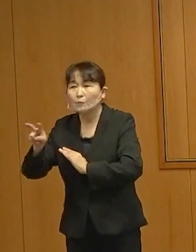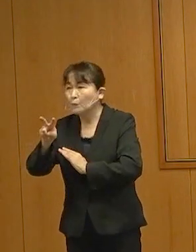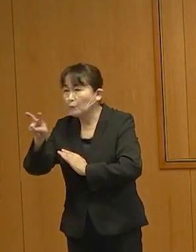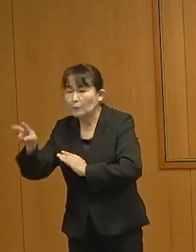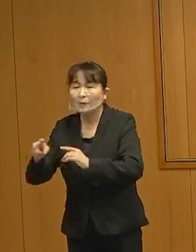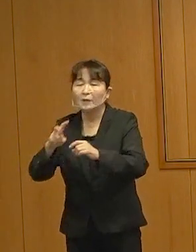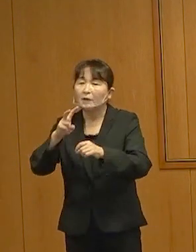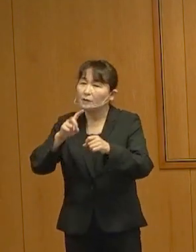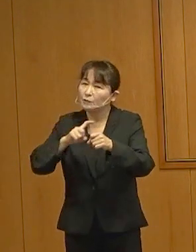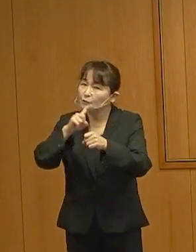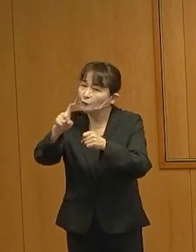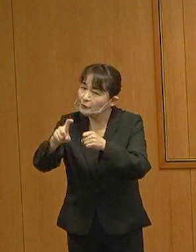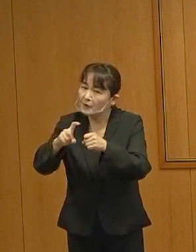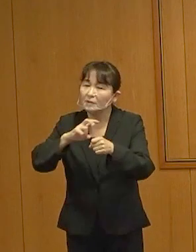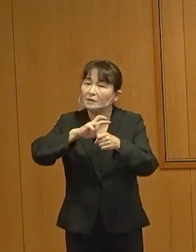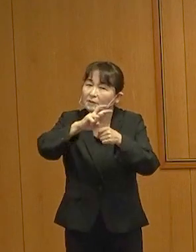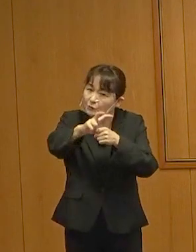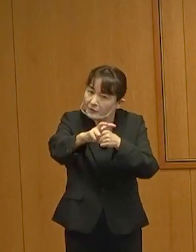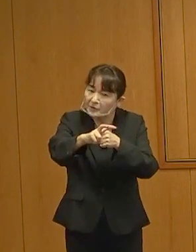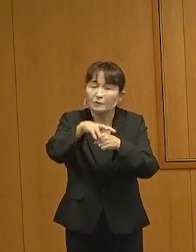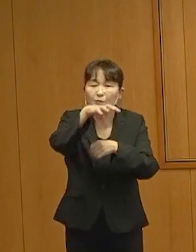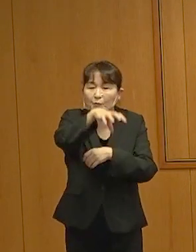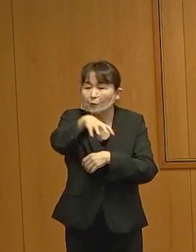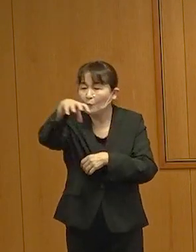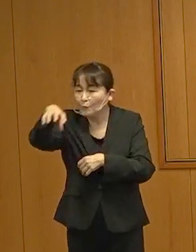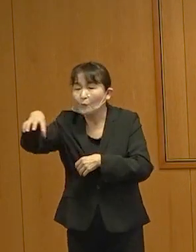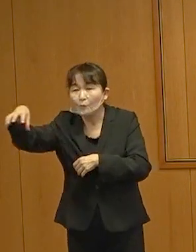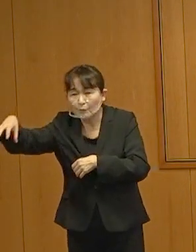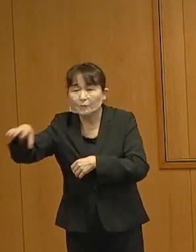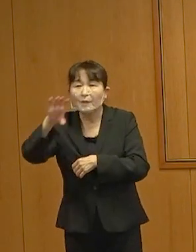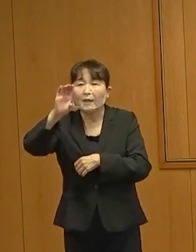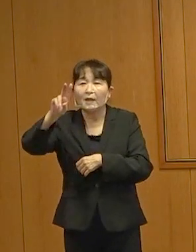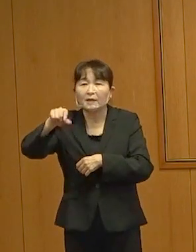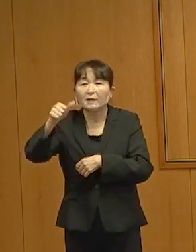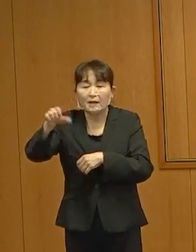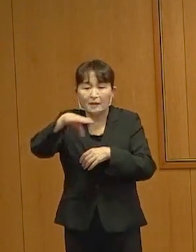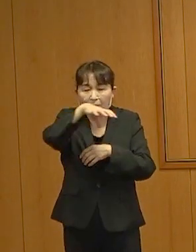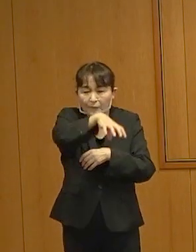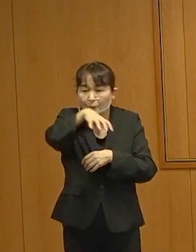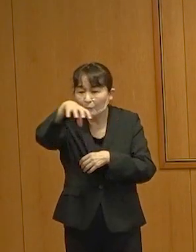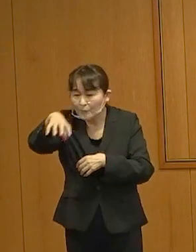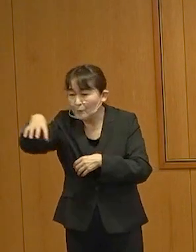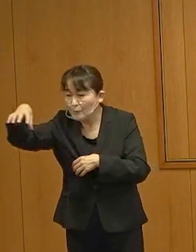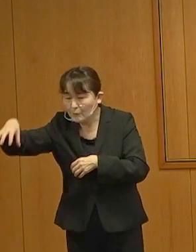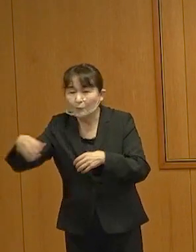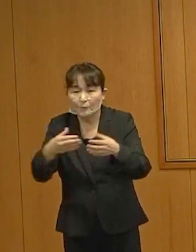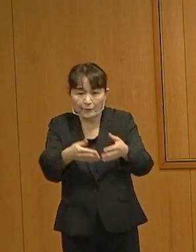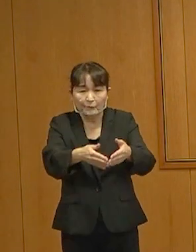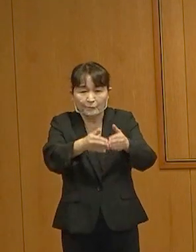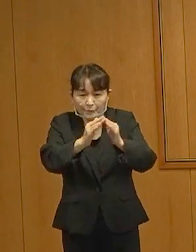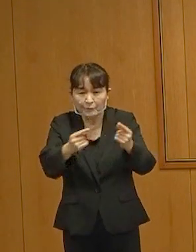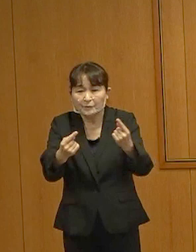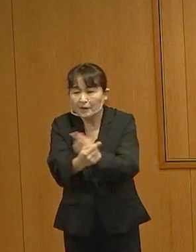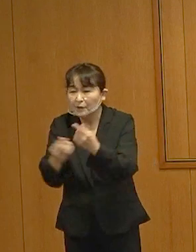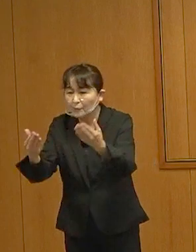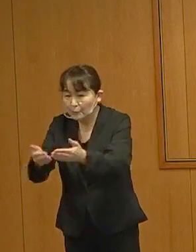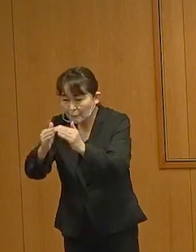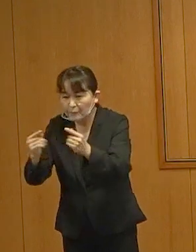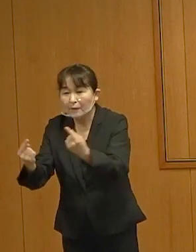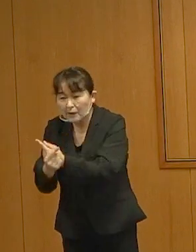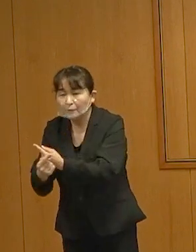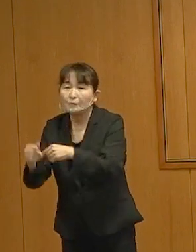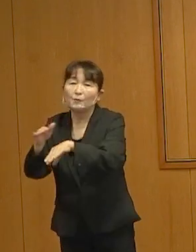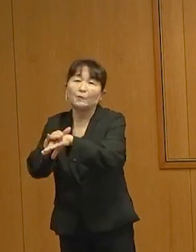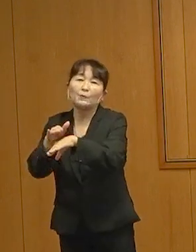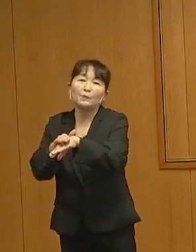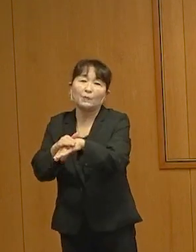かで、まあ、大体このエリアはこの10年間で整備しますよとかいう計画を立ててらっしゃる自治体もまあ中にはあるんですけ